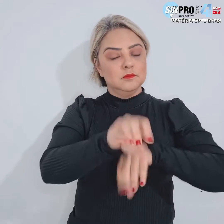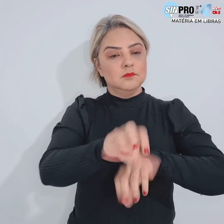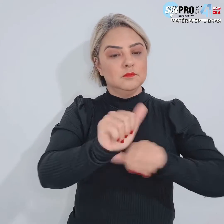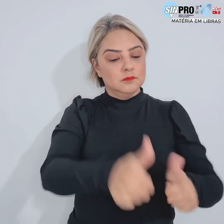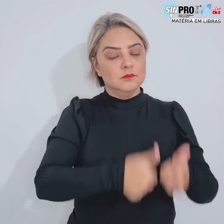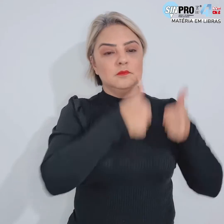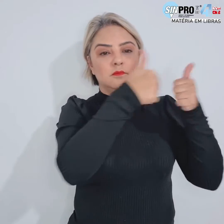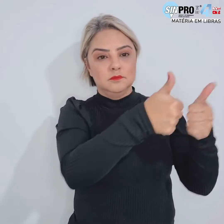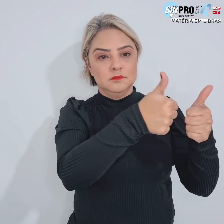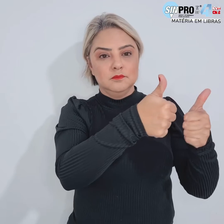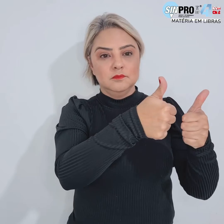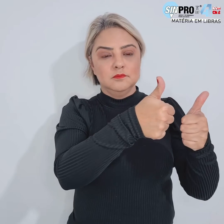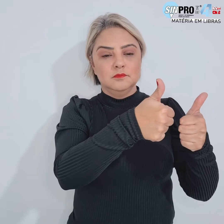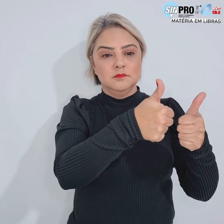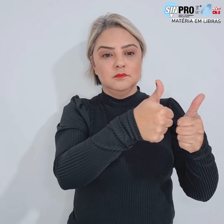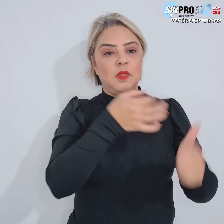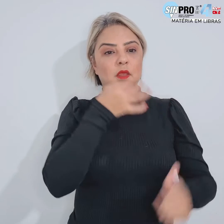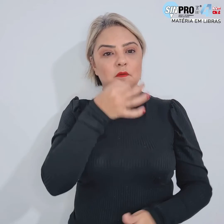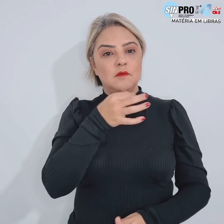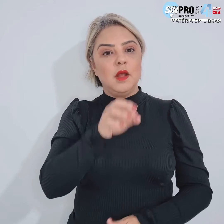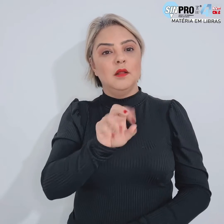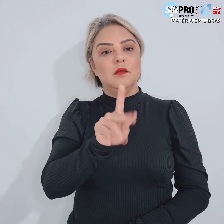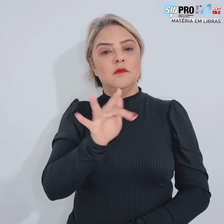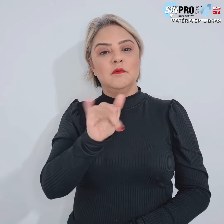qualidade, afirma França.